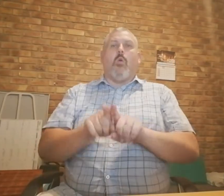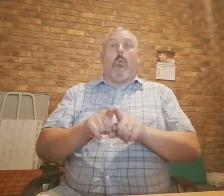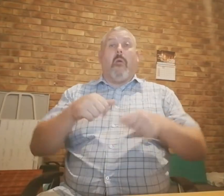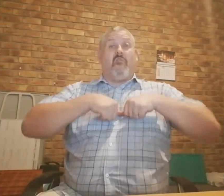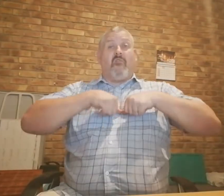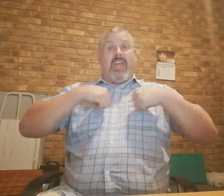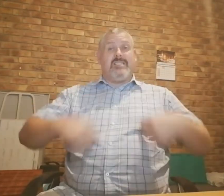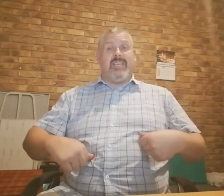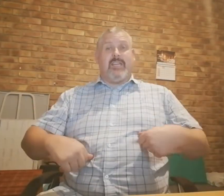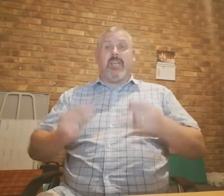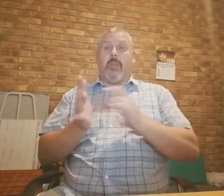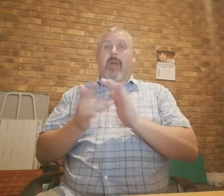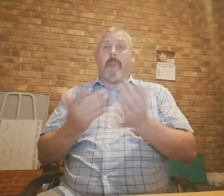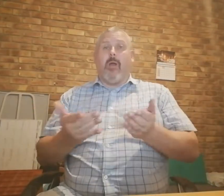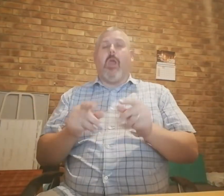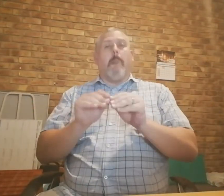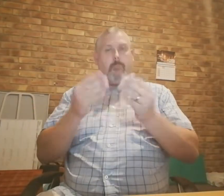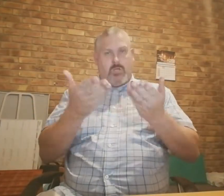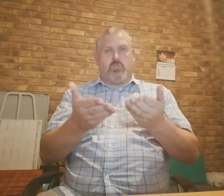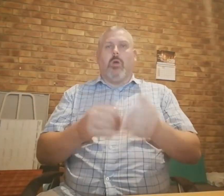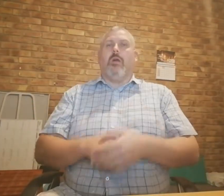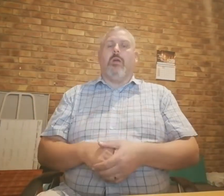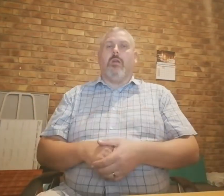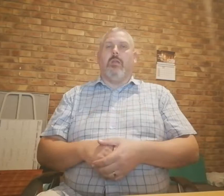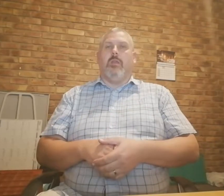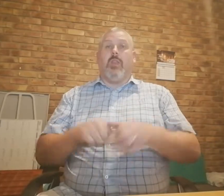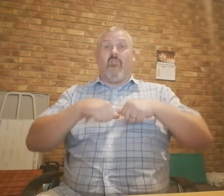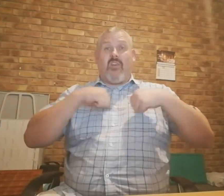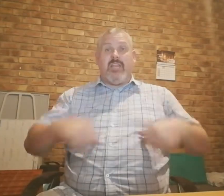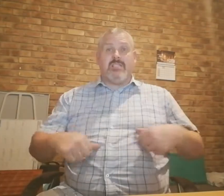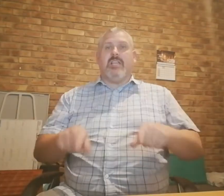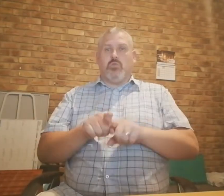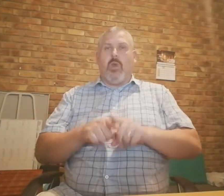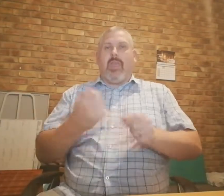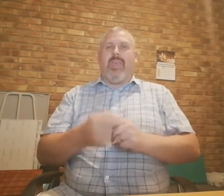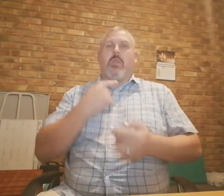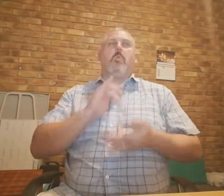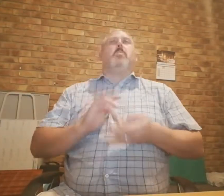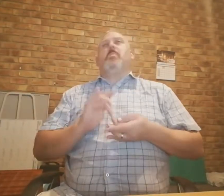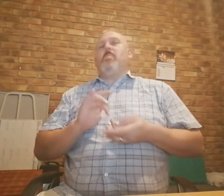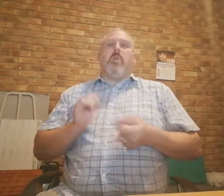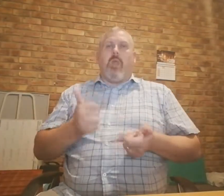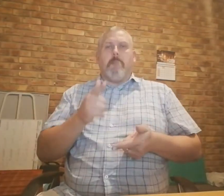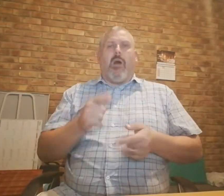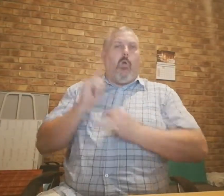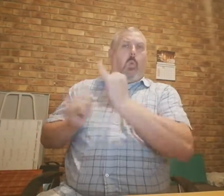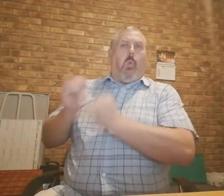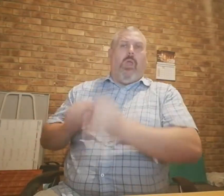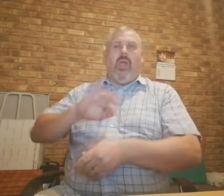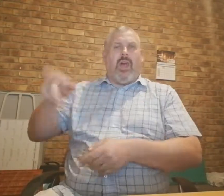Kom, Pysies in die Bybel mag so. Die Pysies ook het maar aan